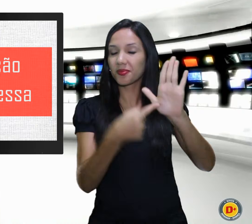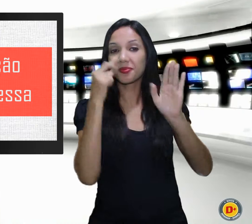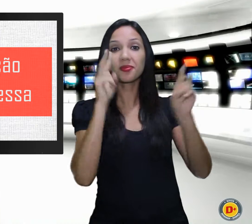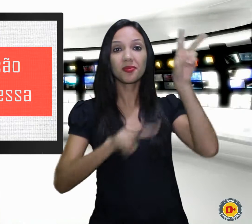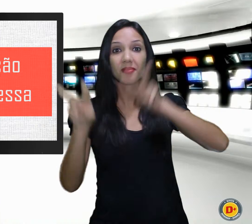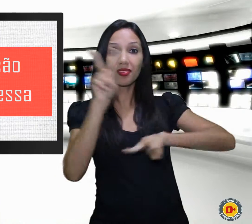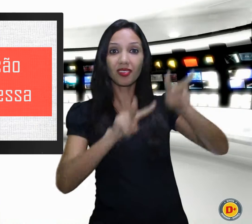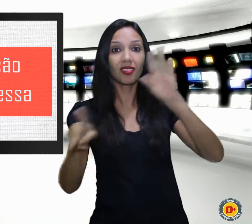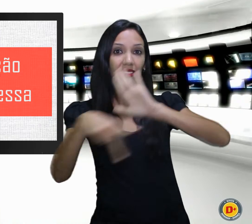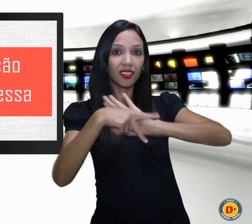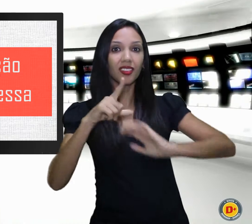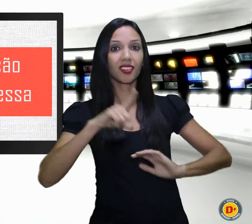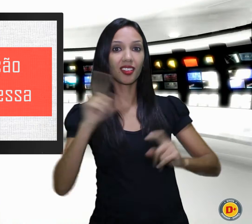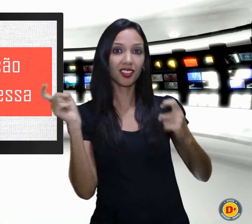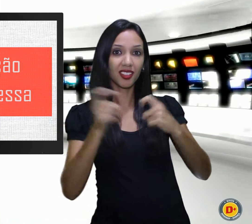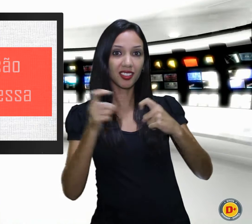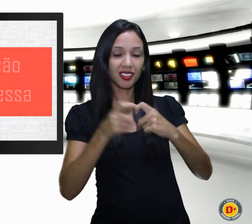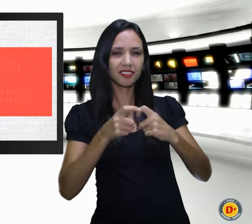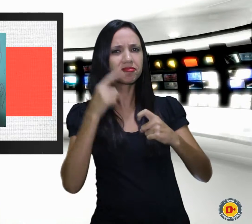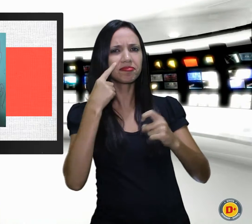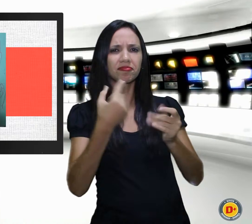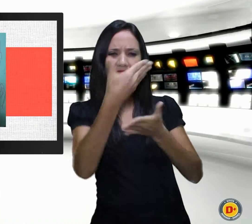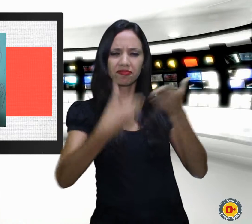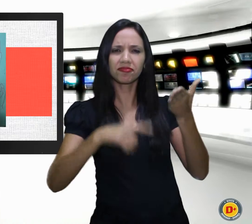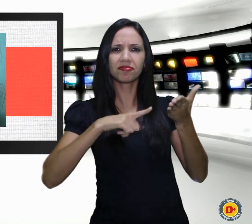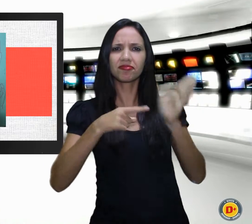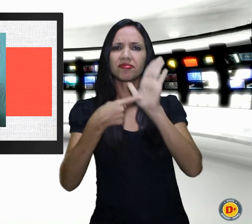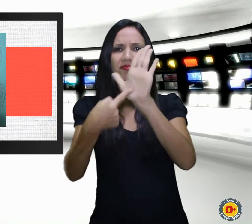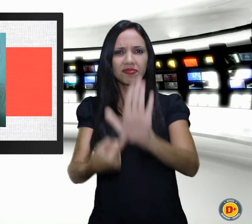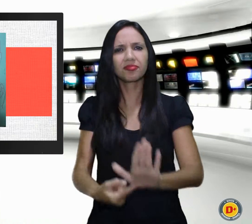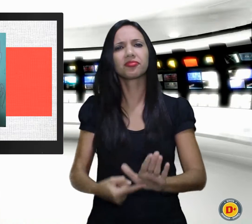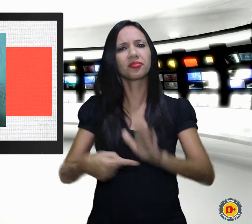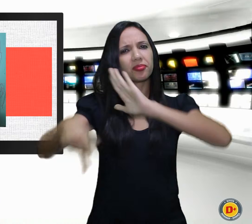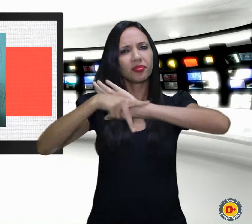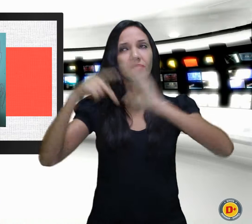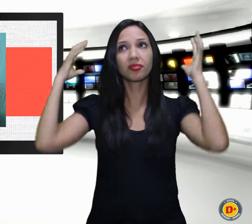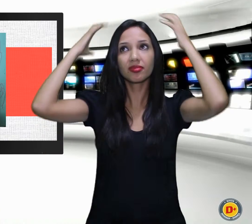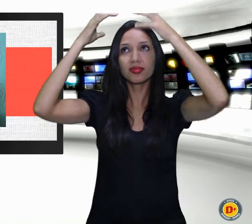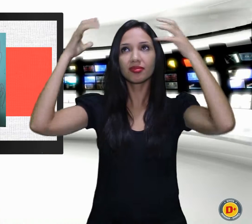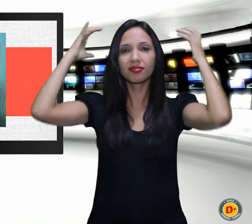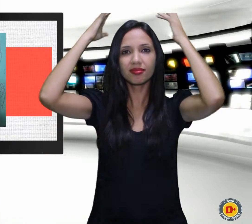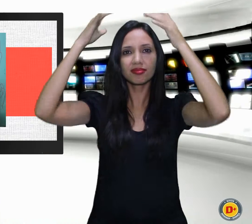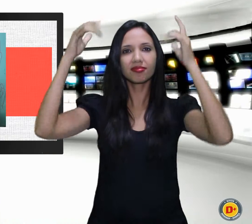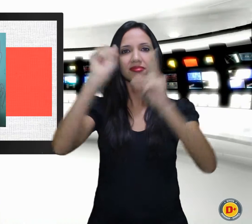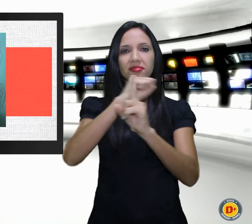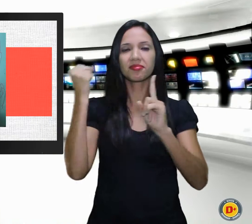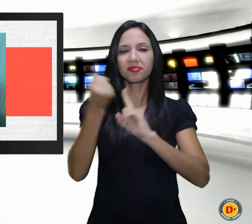interessa fundamentalmente pelos aspectos neurosensoriais, sobretudo no tocante à capacidade